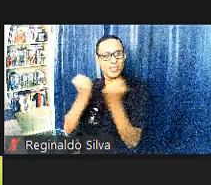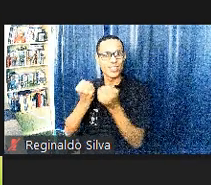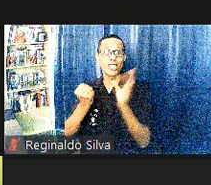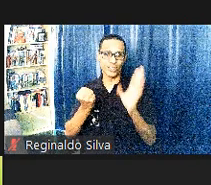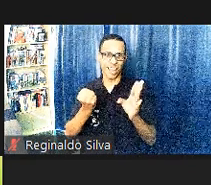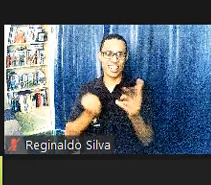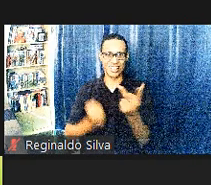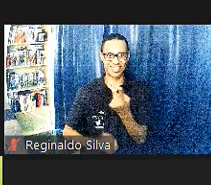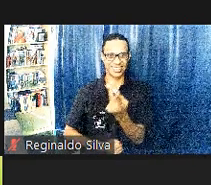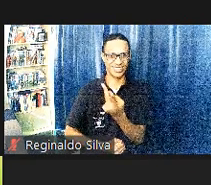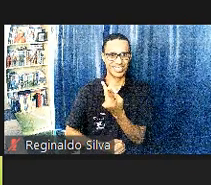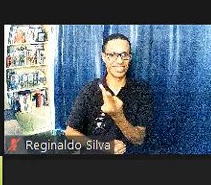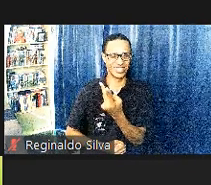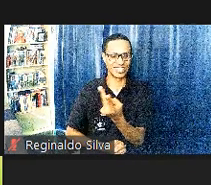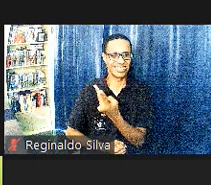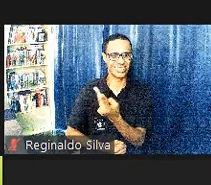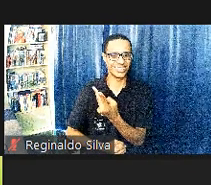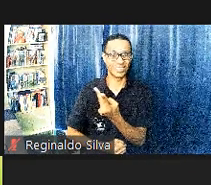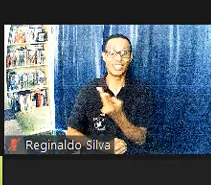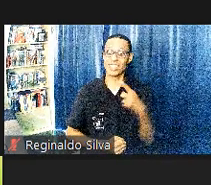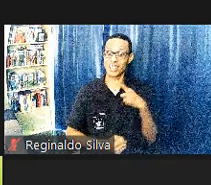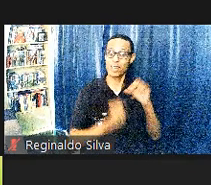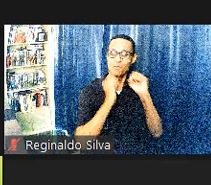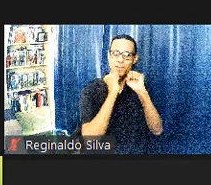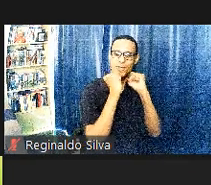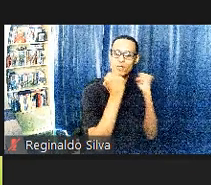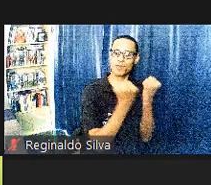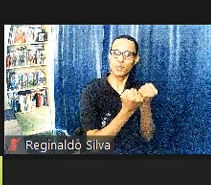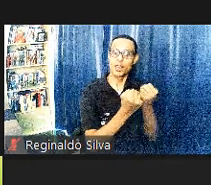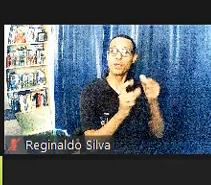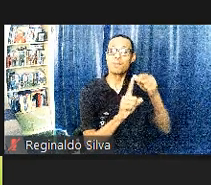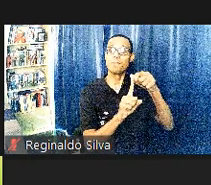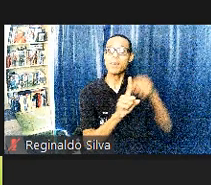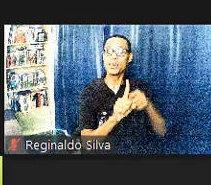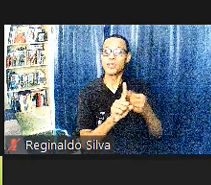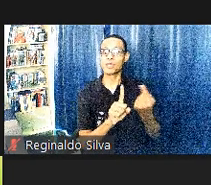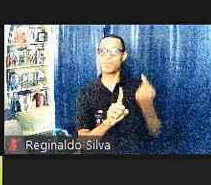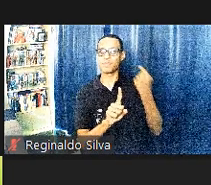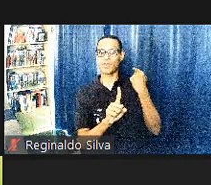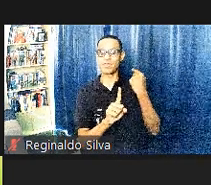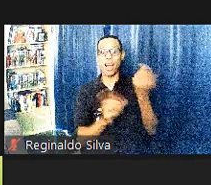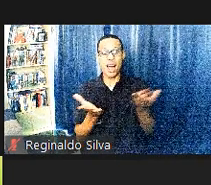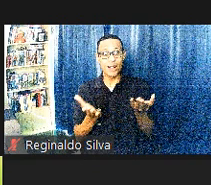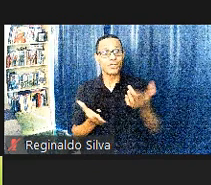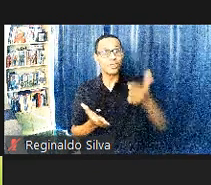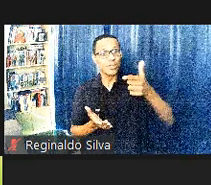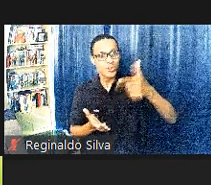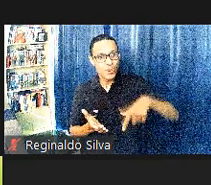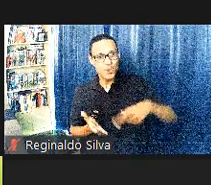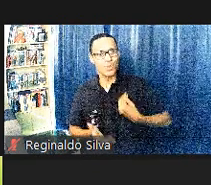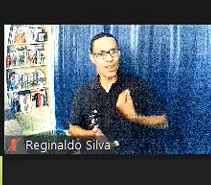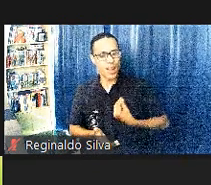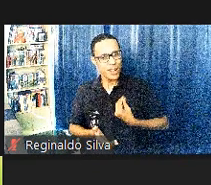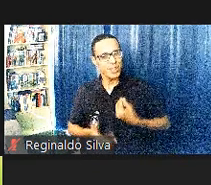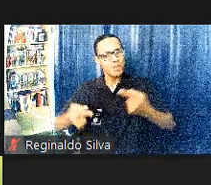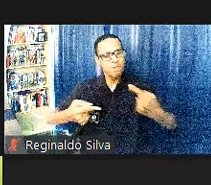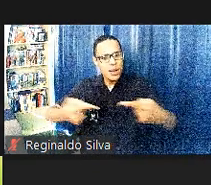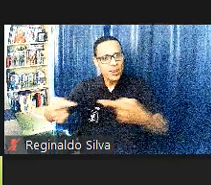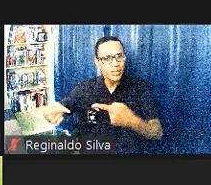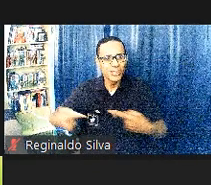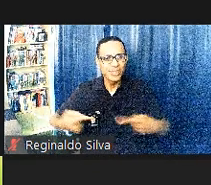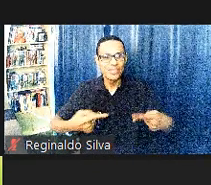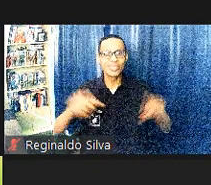participando do seminário, né, no mês passado, e agora aqui novamente com vocês discutindo essa temática